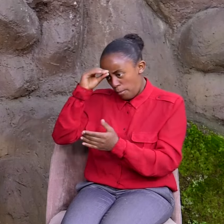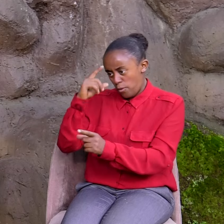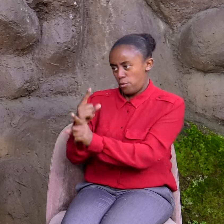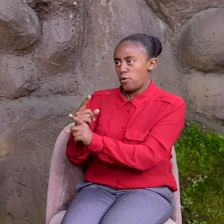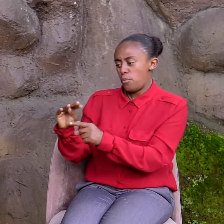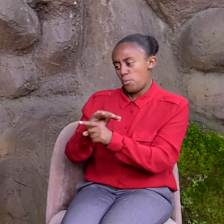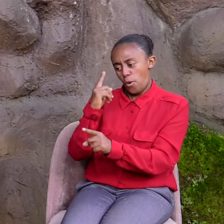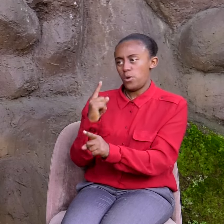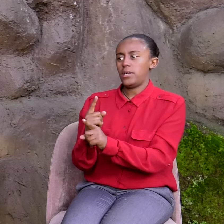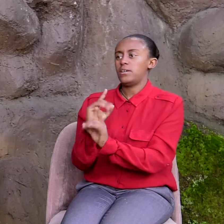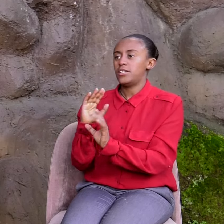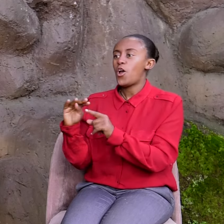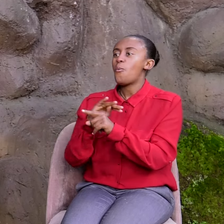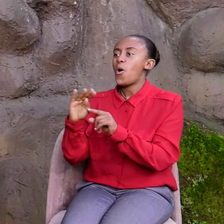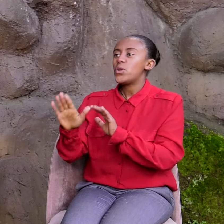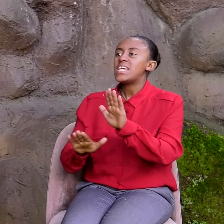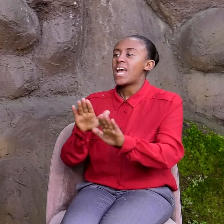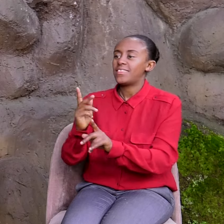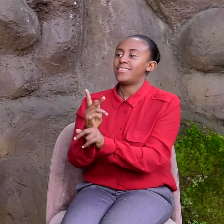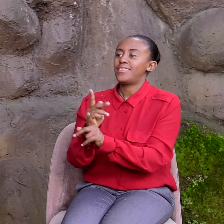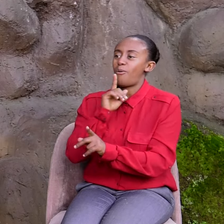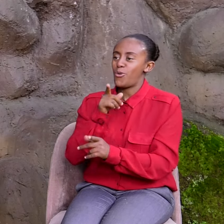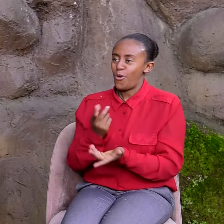ልክ በሙያው ልክ የሙያውን ሂደት ጠብቆ ነው።